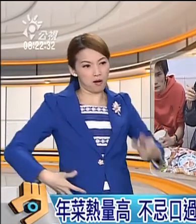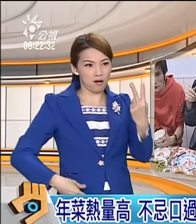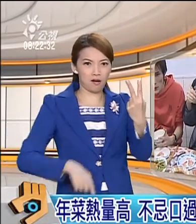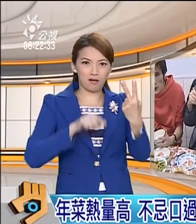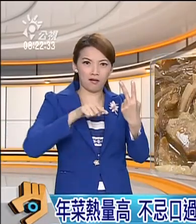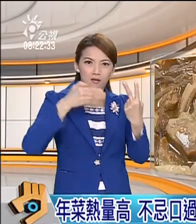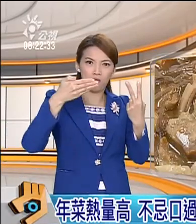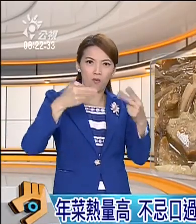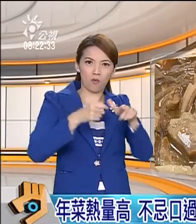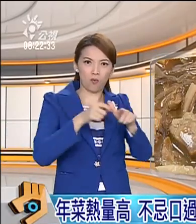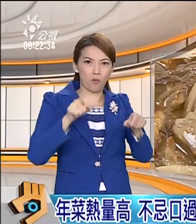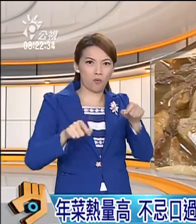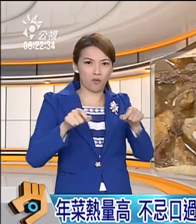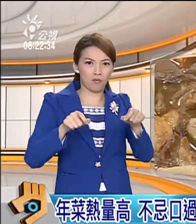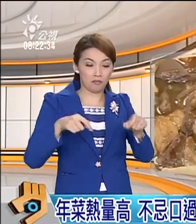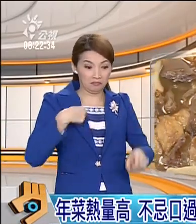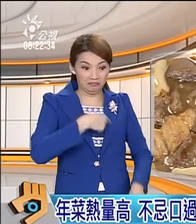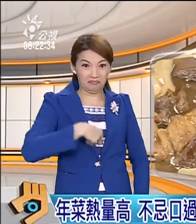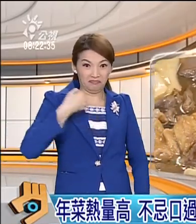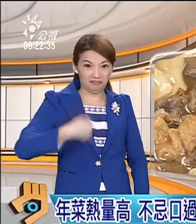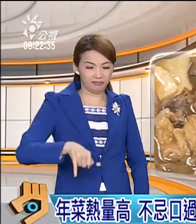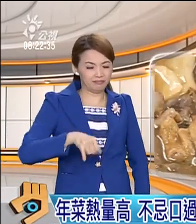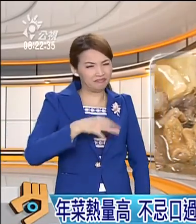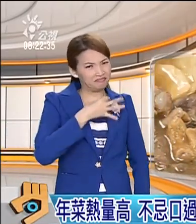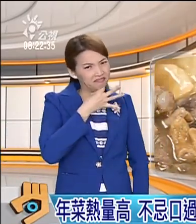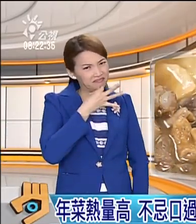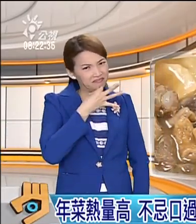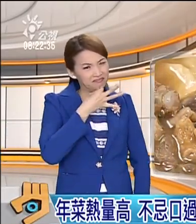斤，影响到了身体健康。